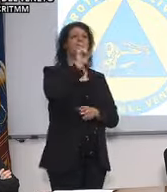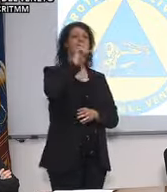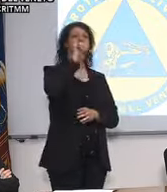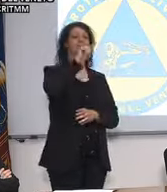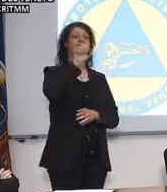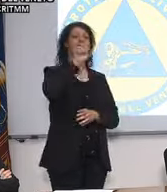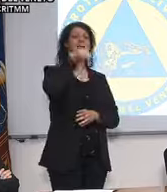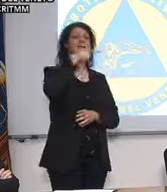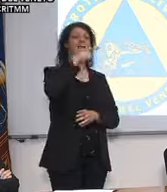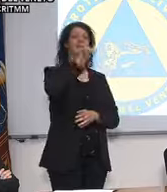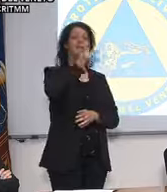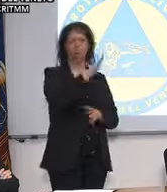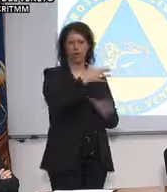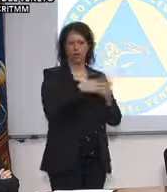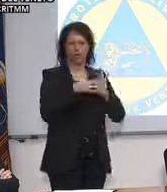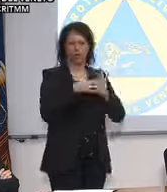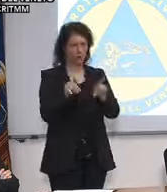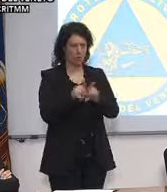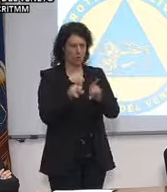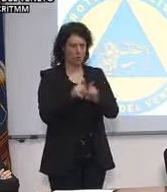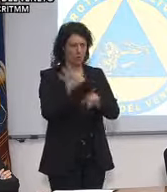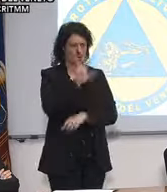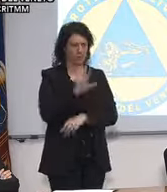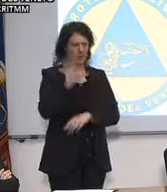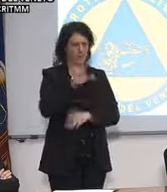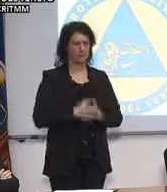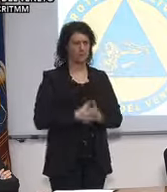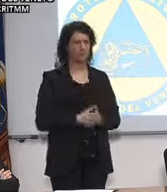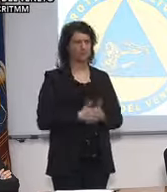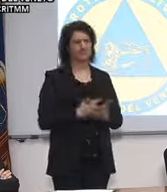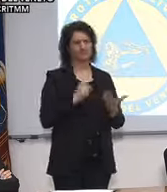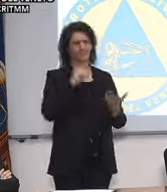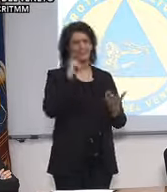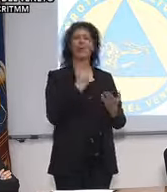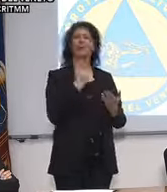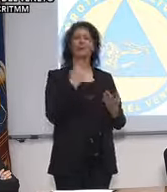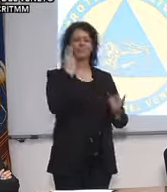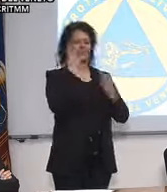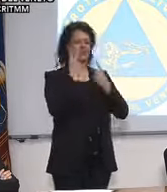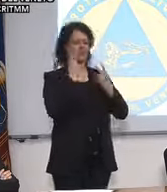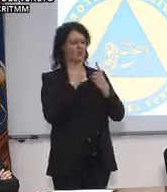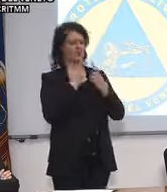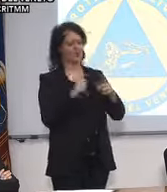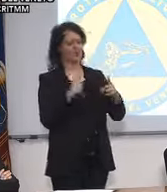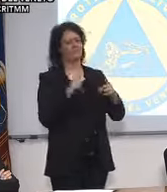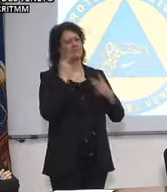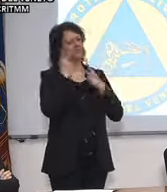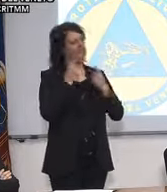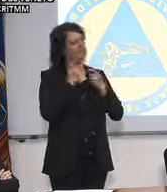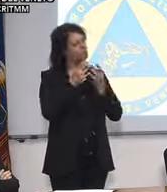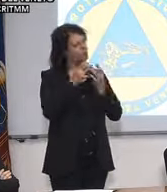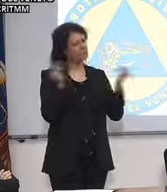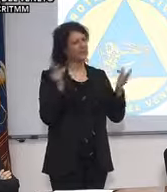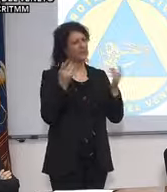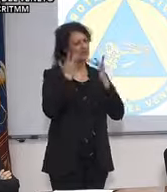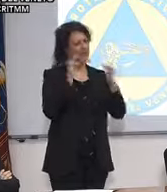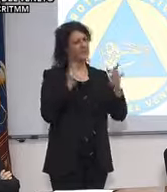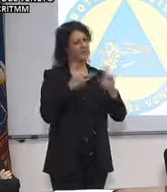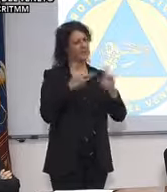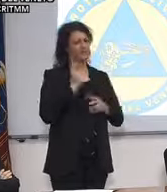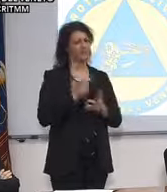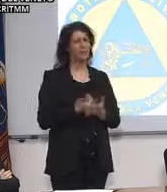torniamo a una visione un po' più massiccia delle cose e molto più semplice, perché se no non finiamo più.